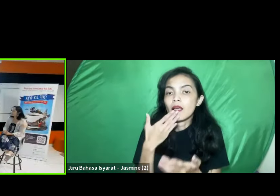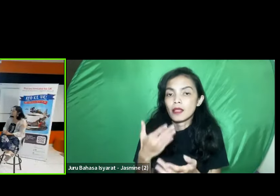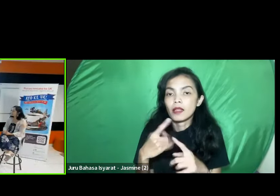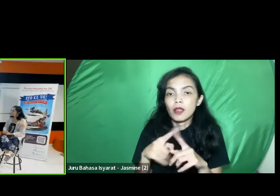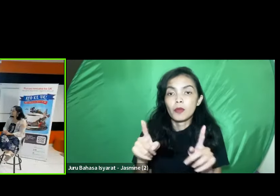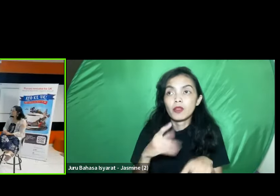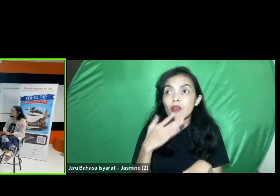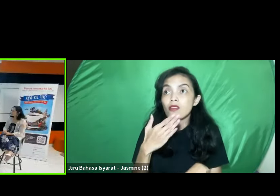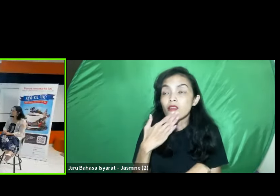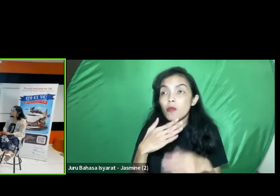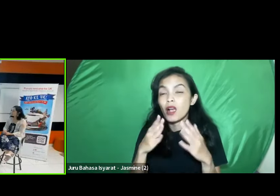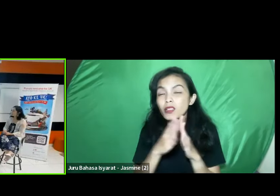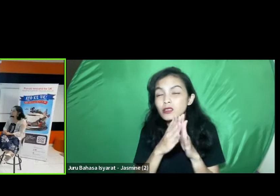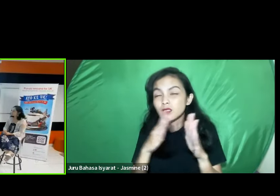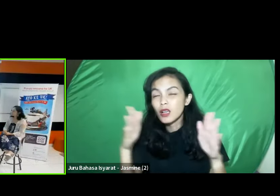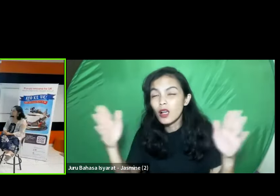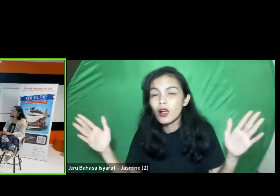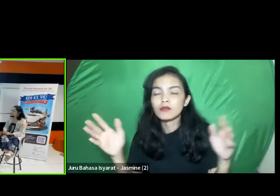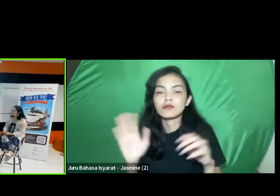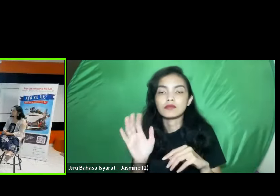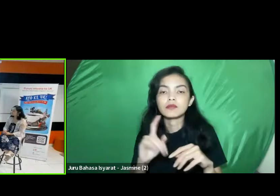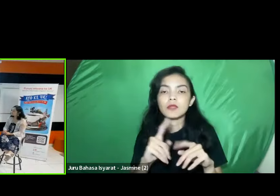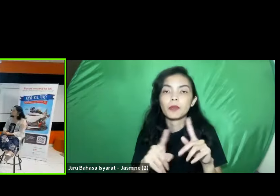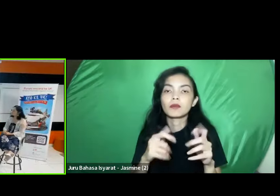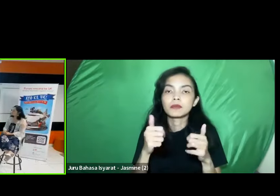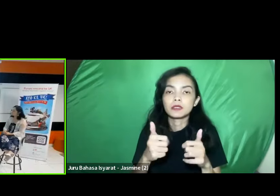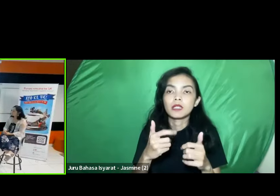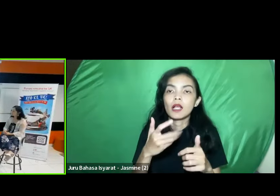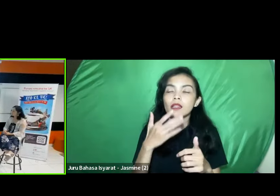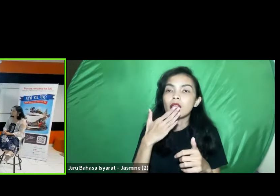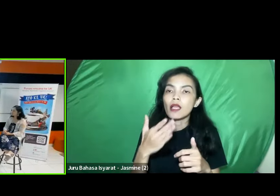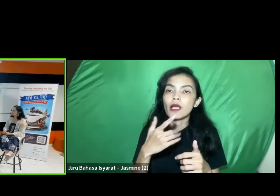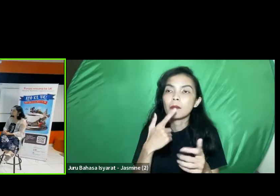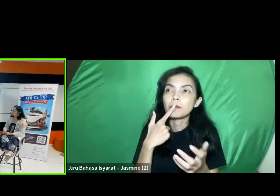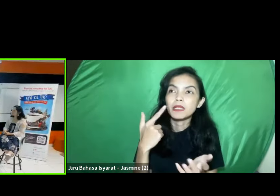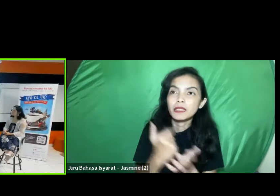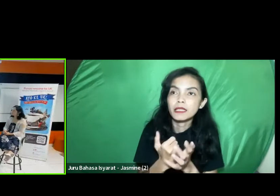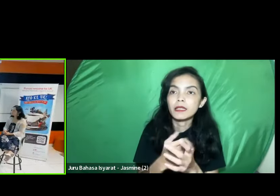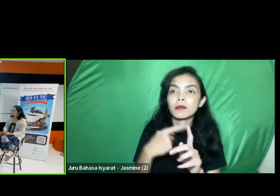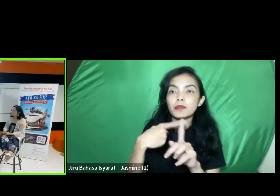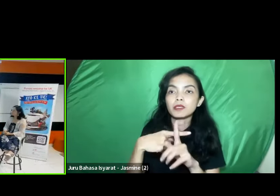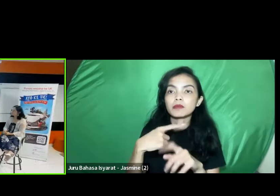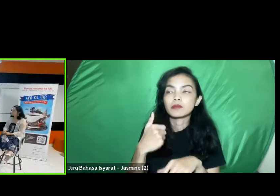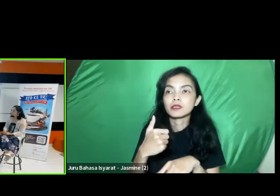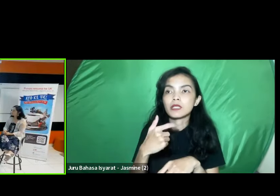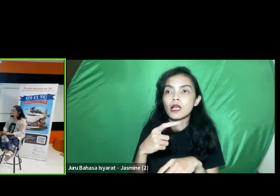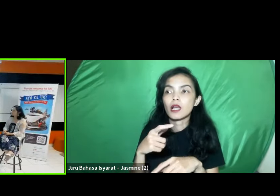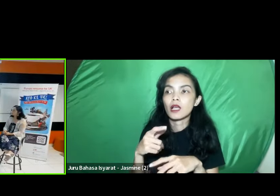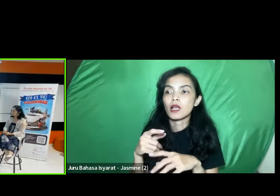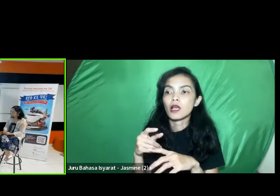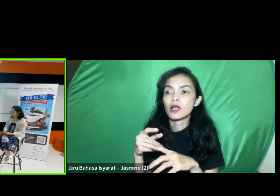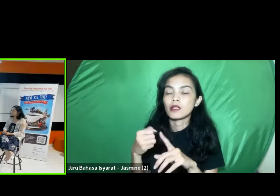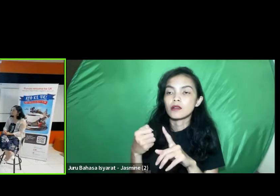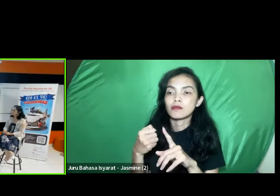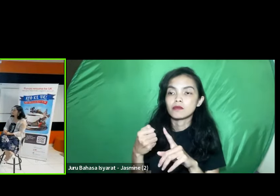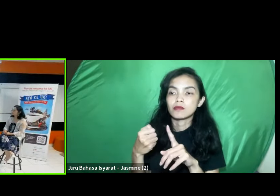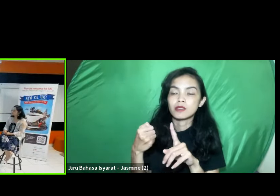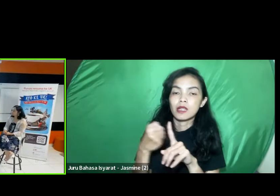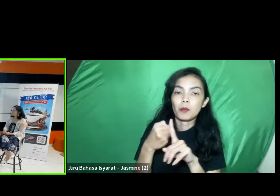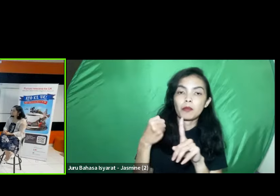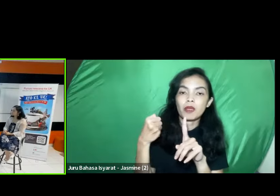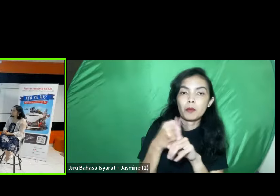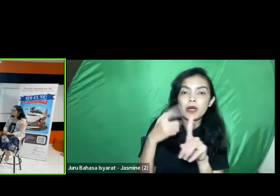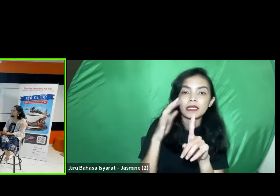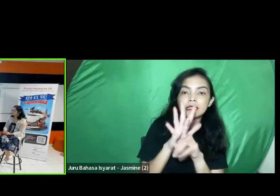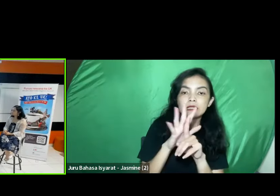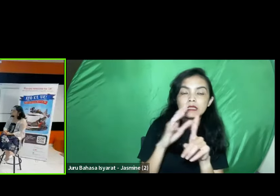tapi tanyalah sesuatu yang kira-kira memang dirasa perlu dan bisa menambah impresi baik juga buat kita ya Sekali lagi